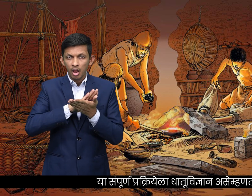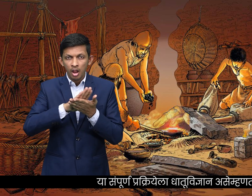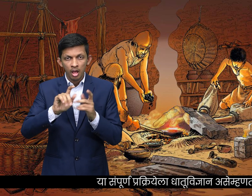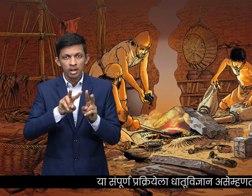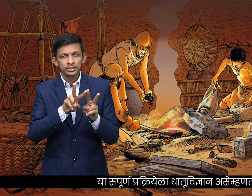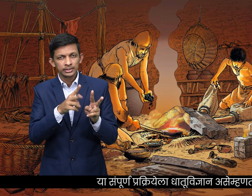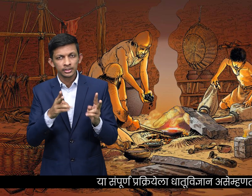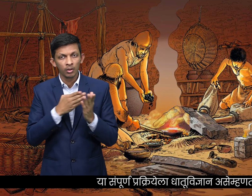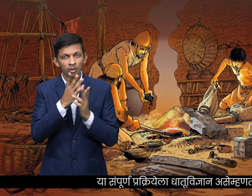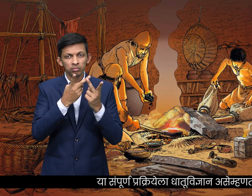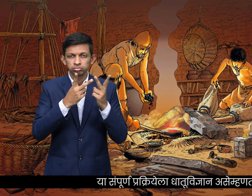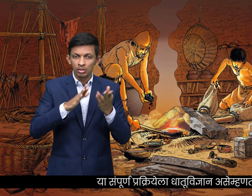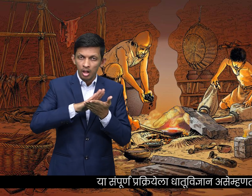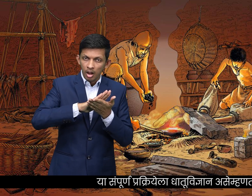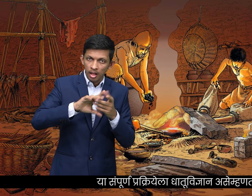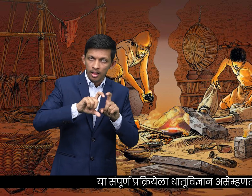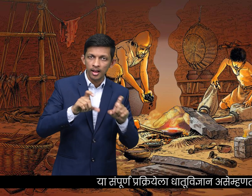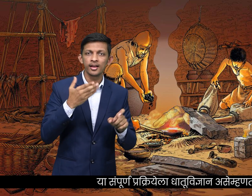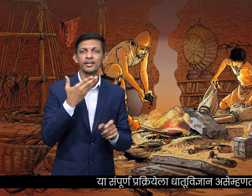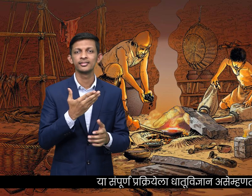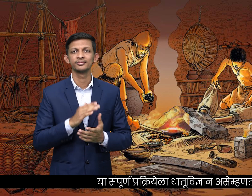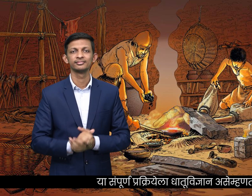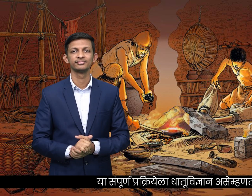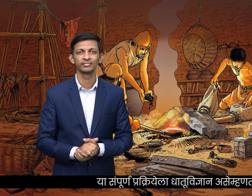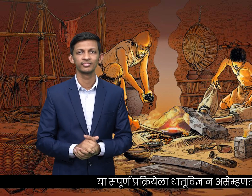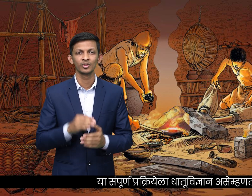या संपूर्ण प्रक्रियेला धातू विज्ञान असे म्हणतात.